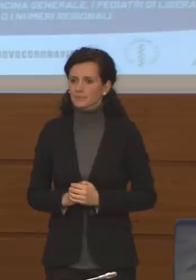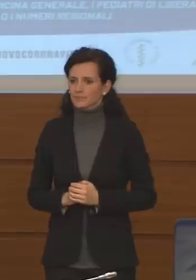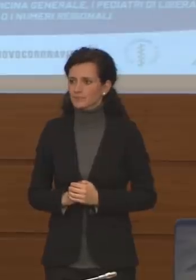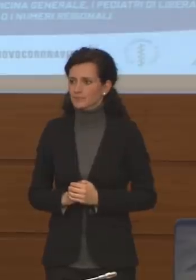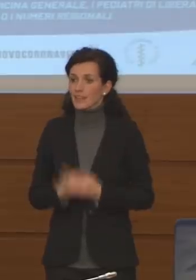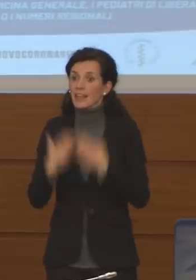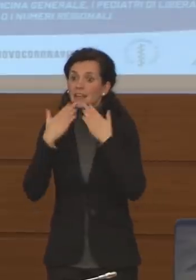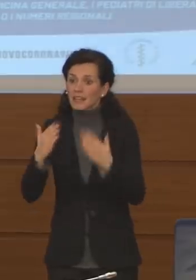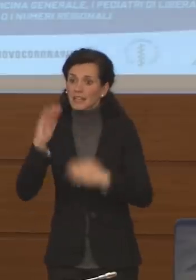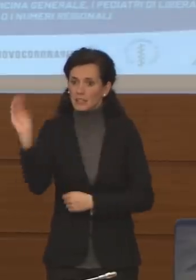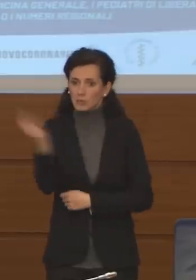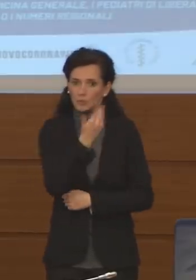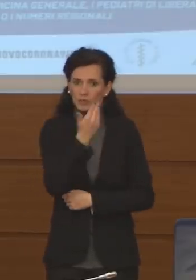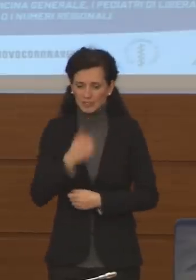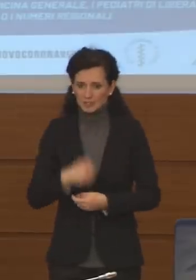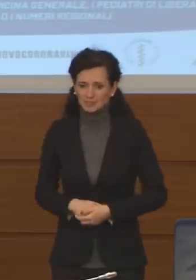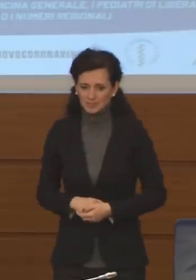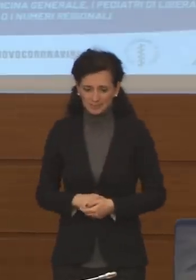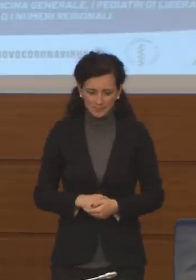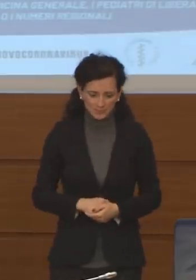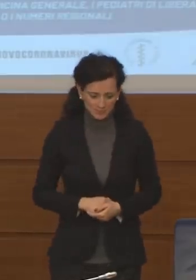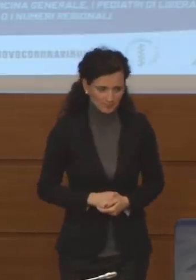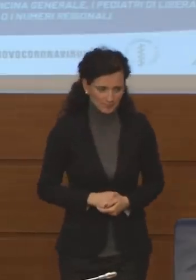grazie a tutti